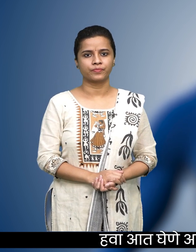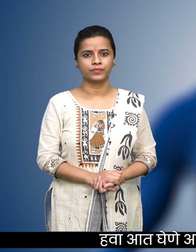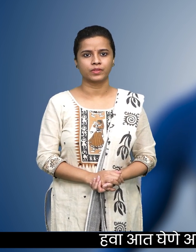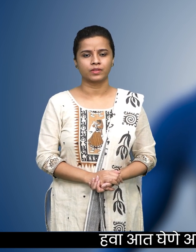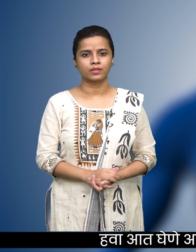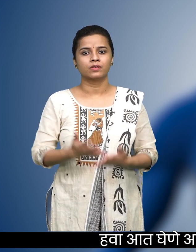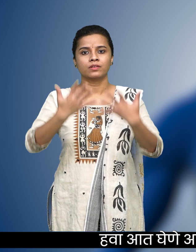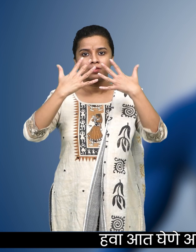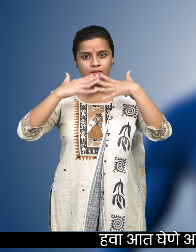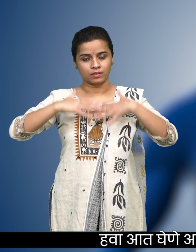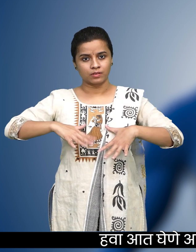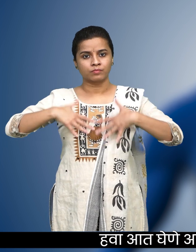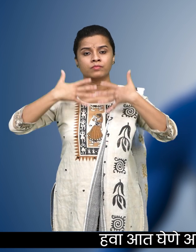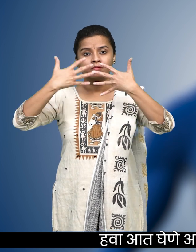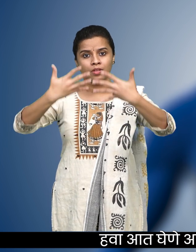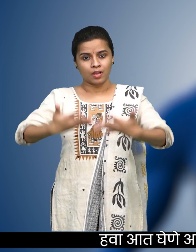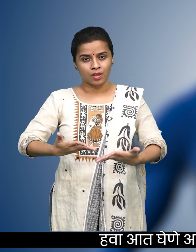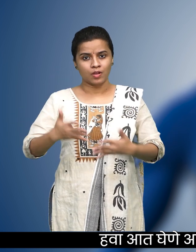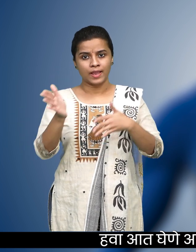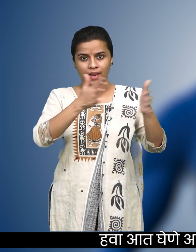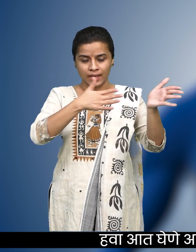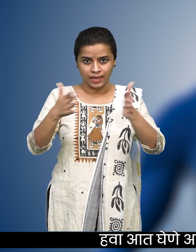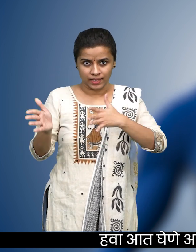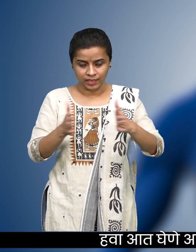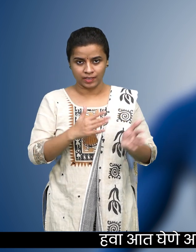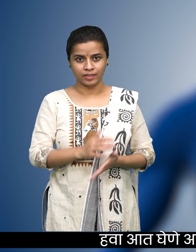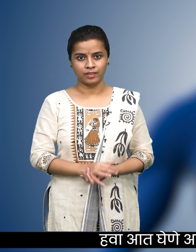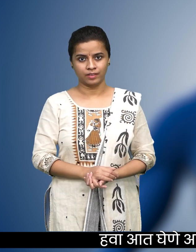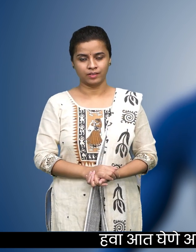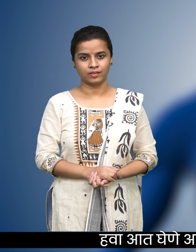हवा आत घेणे आणि बाहेर देणे याला श्वासोच्छ्वास असे म्हणतात.